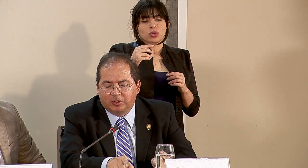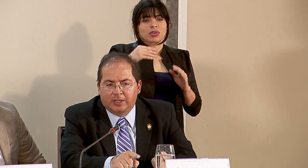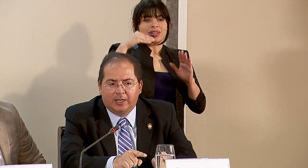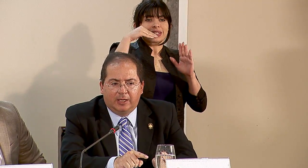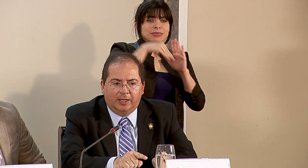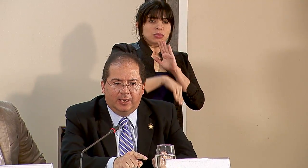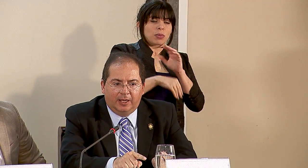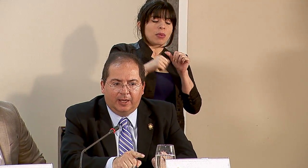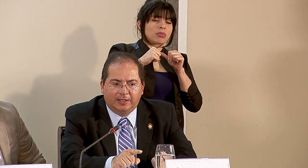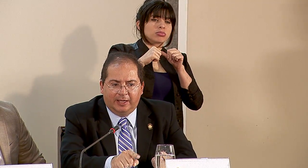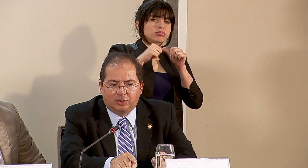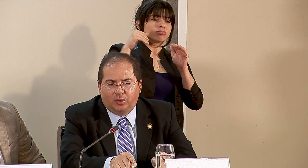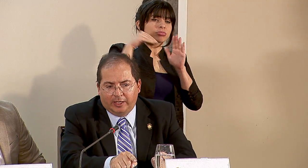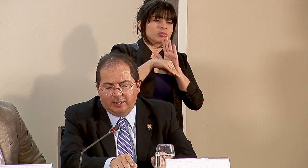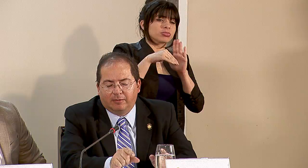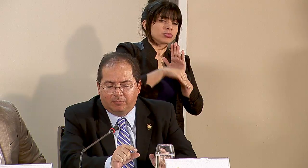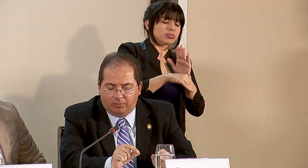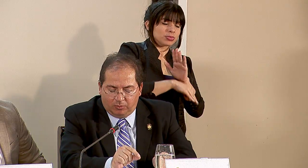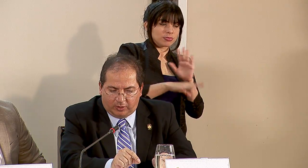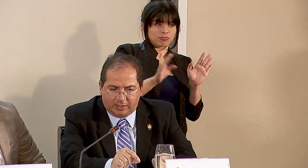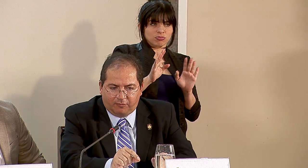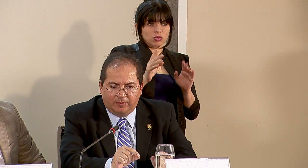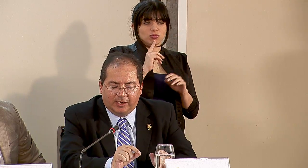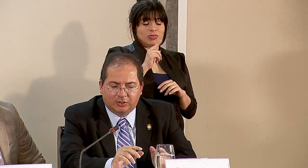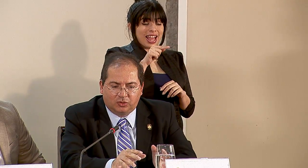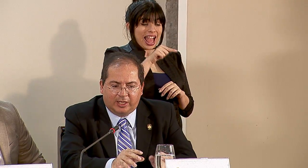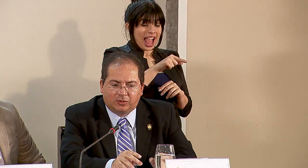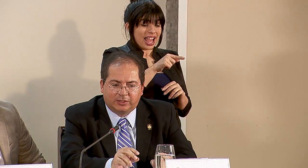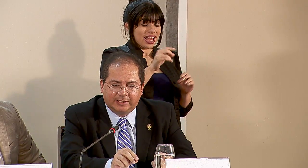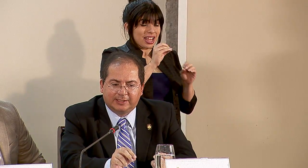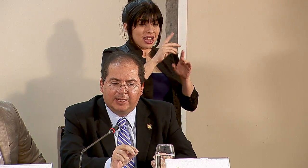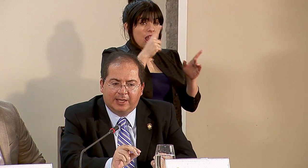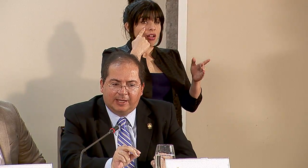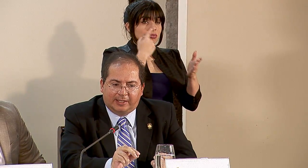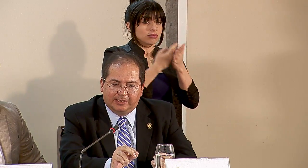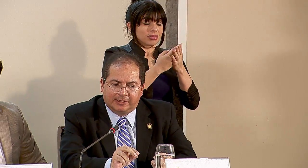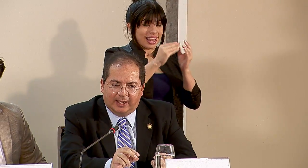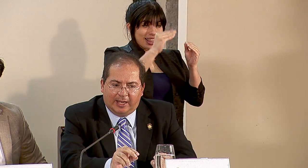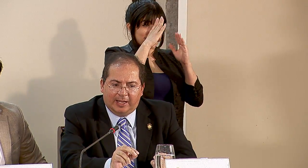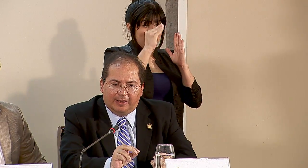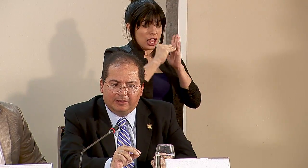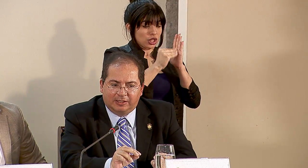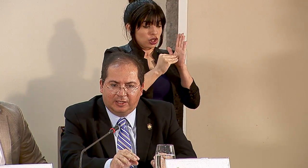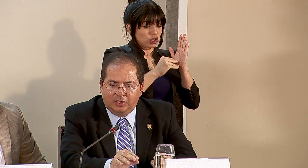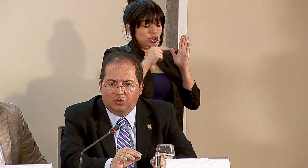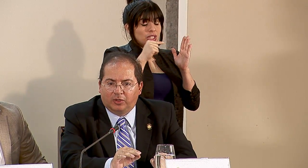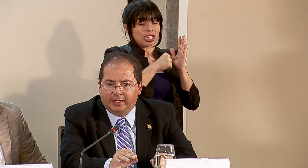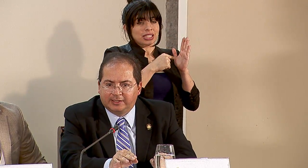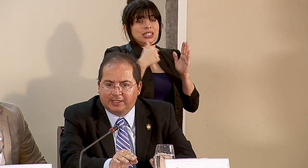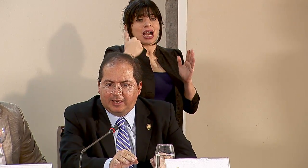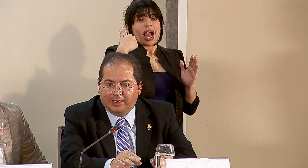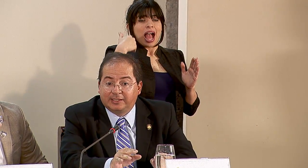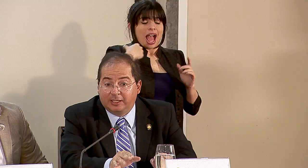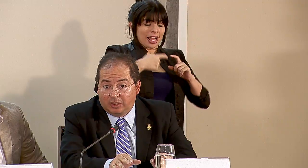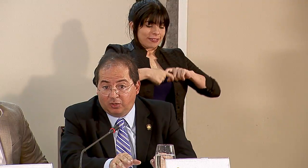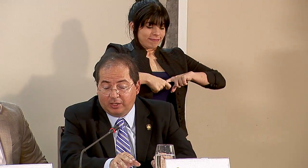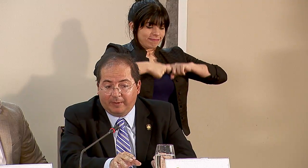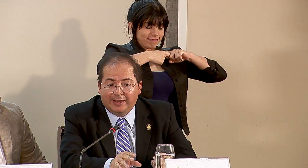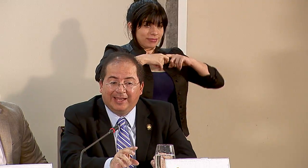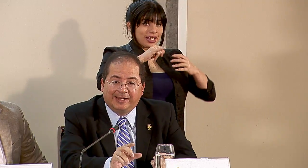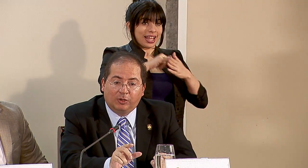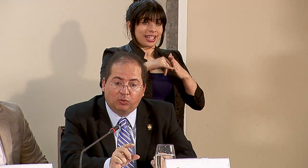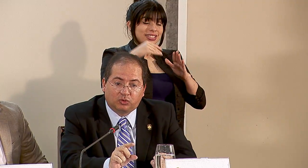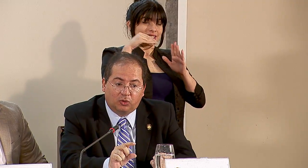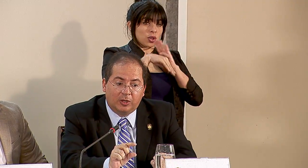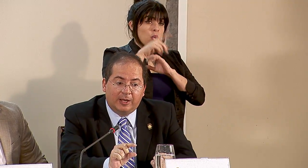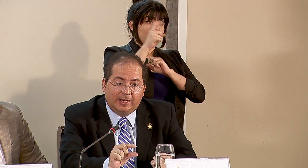continuo. De hecho, ahí lo que refirman esos datos es que se ha detenido ese deterioro en